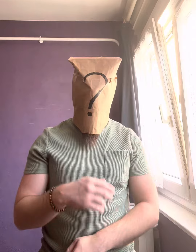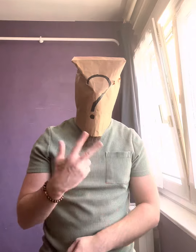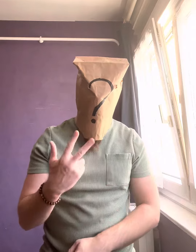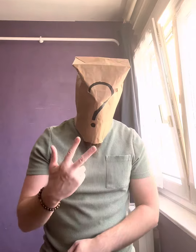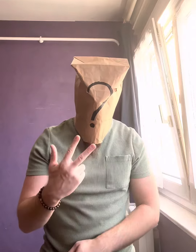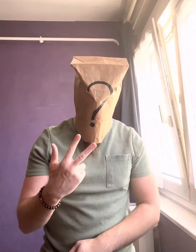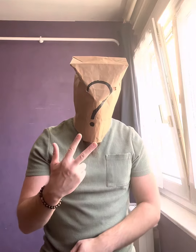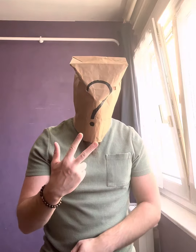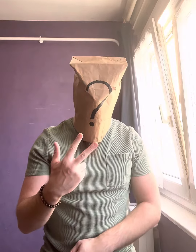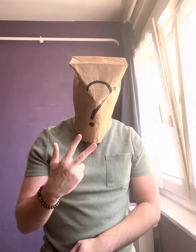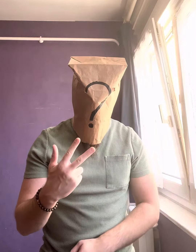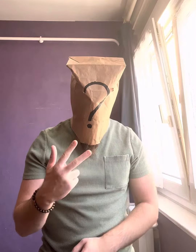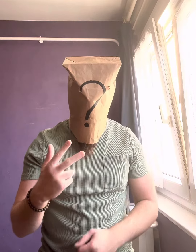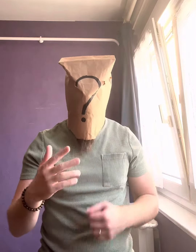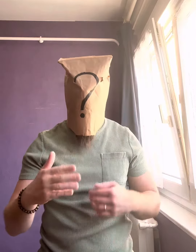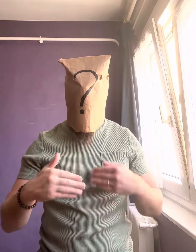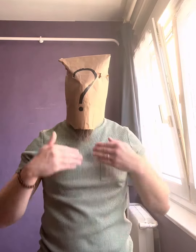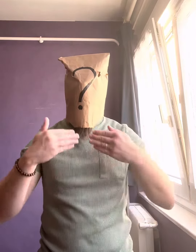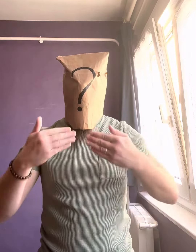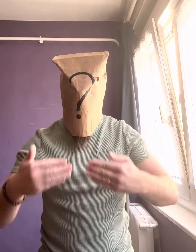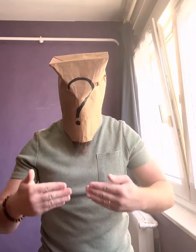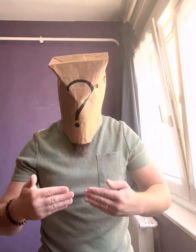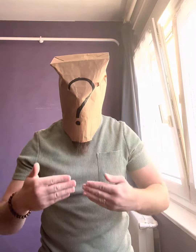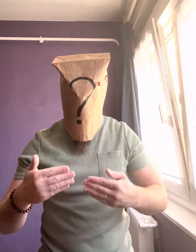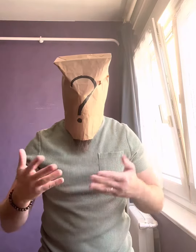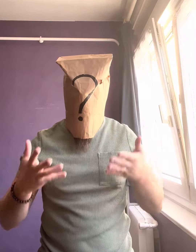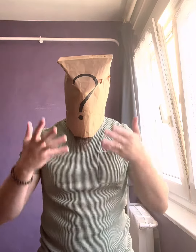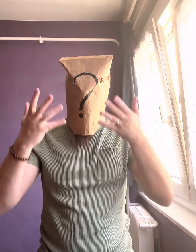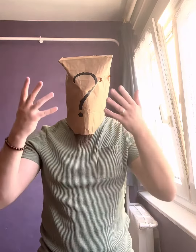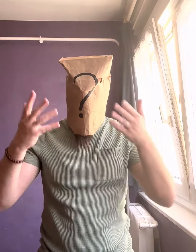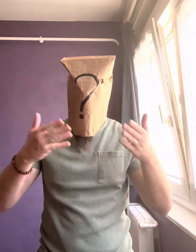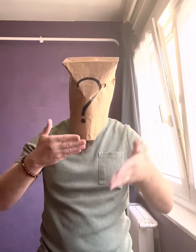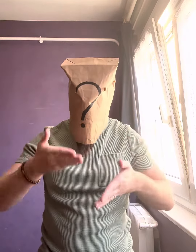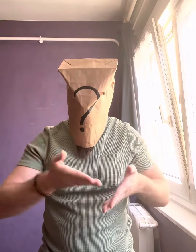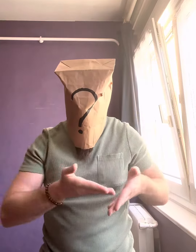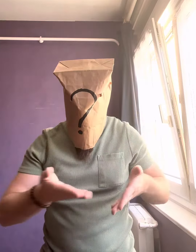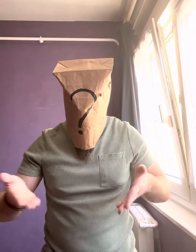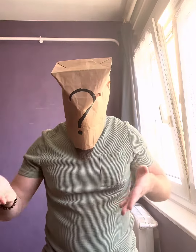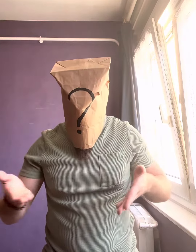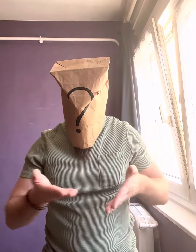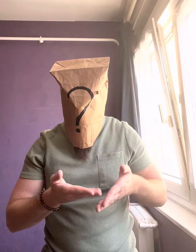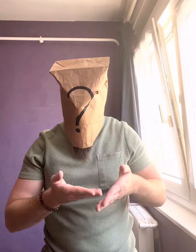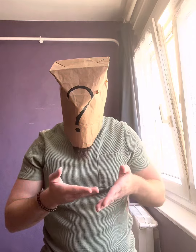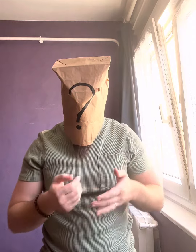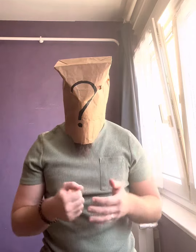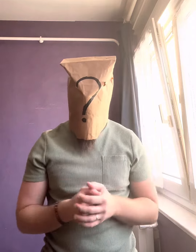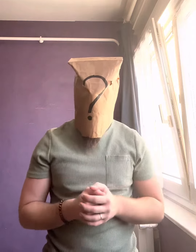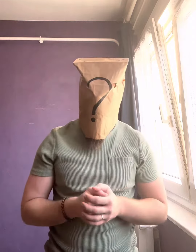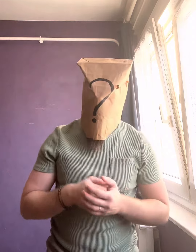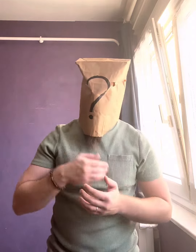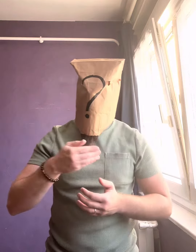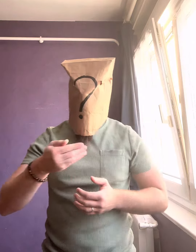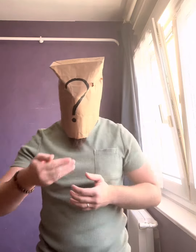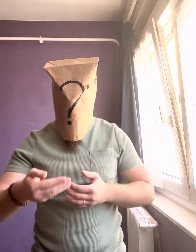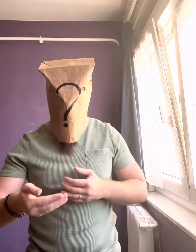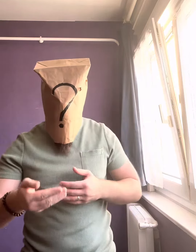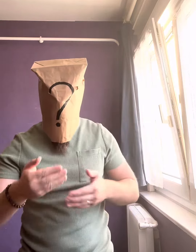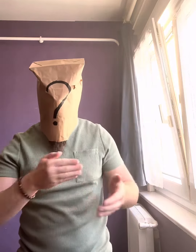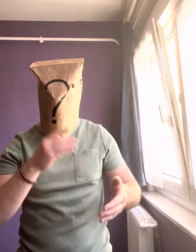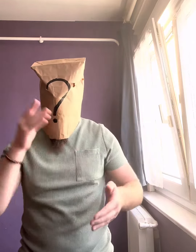de refroidissement en sortie de turbines la vapeur et de nouveau transformée en eau grâce à un condenseur dans ce conte danseurs de l'eau froide circulent cette